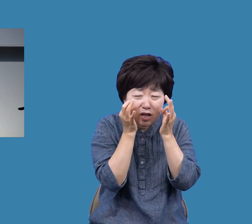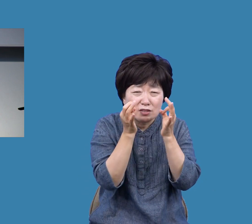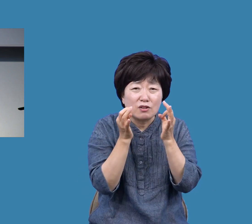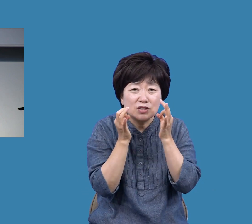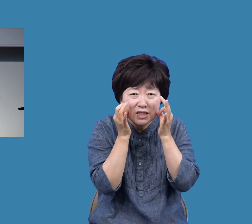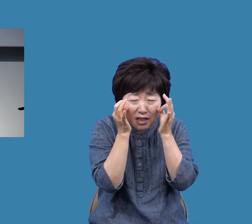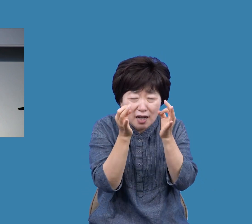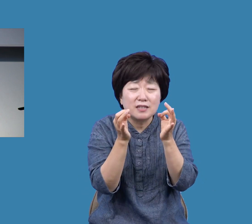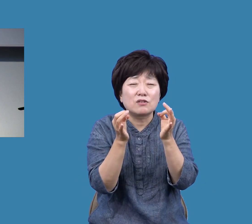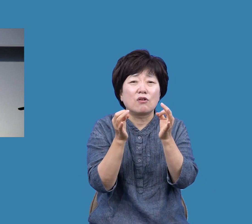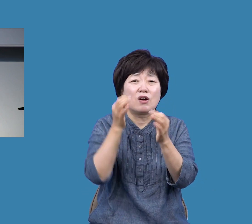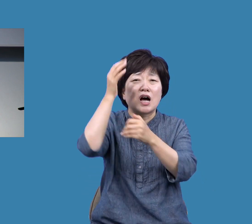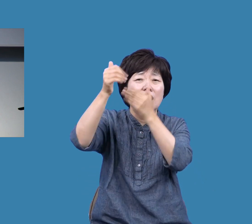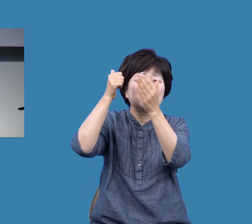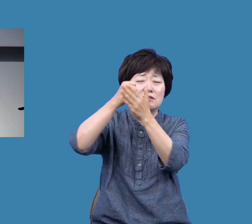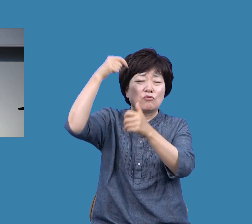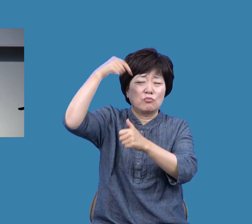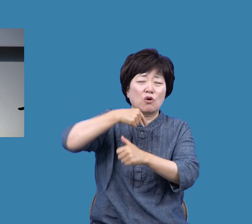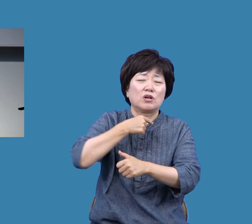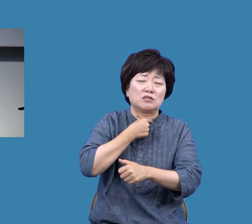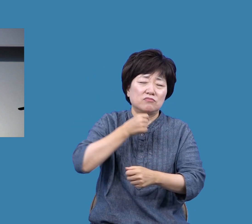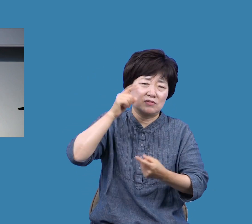이래서 뛰는 거고.